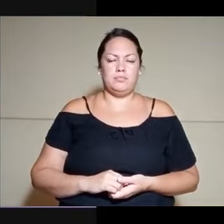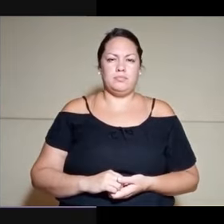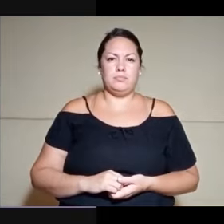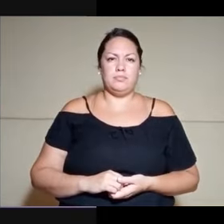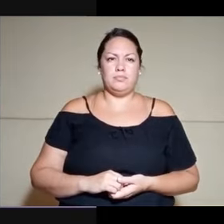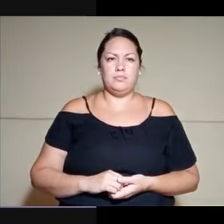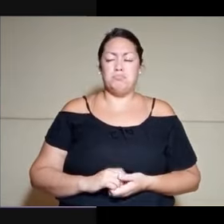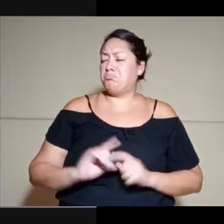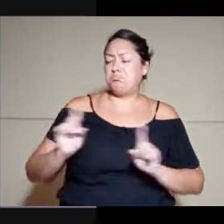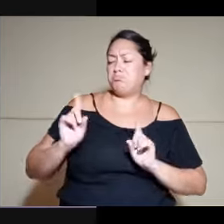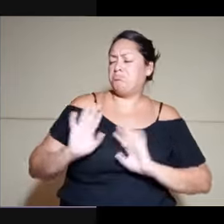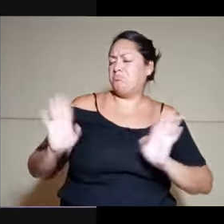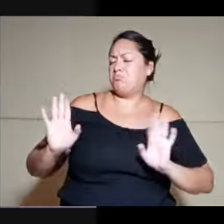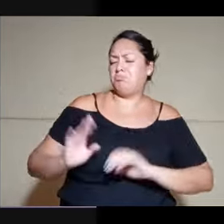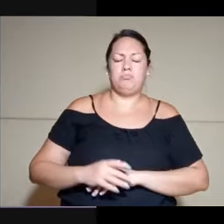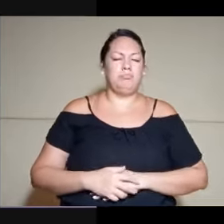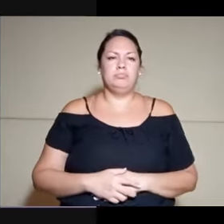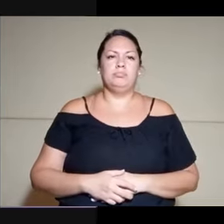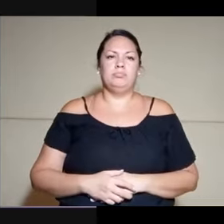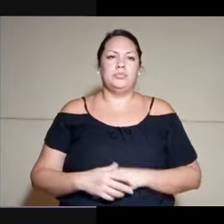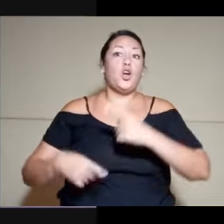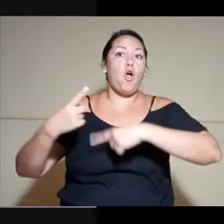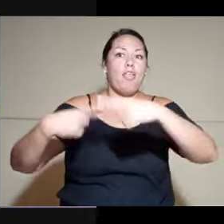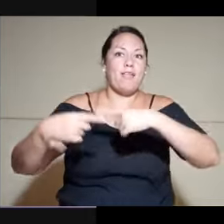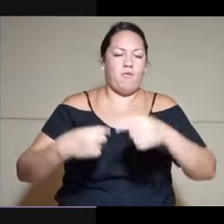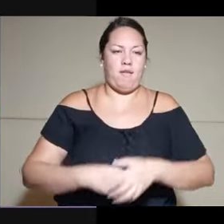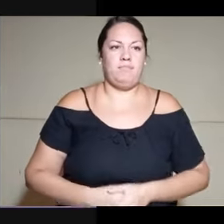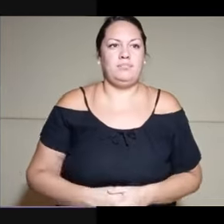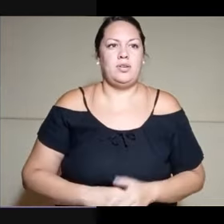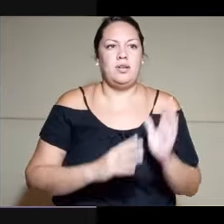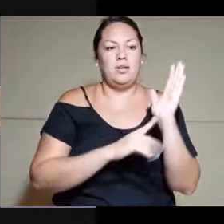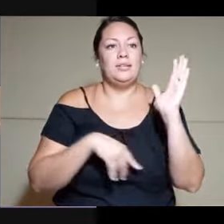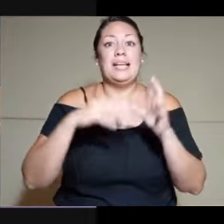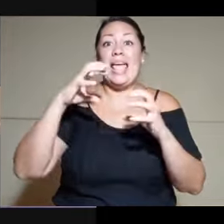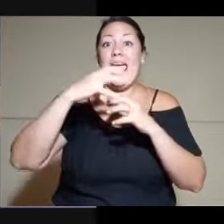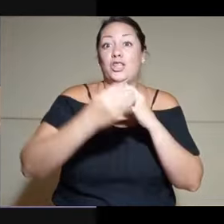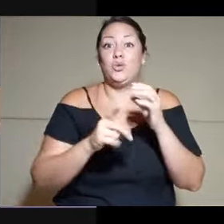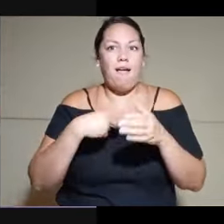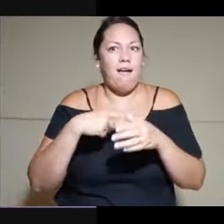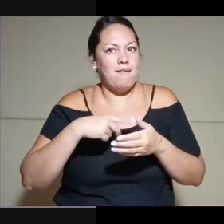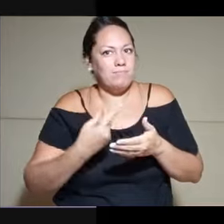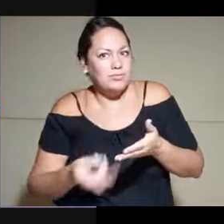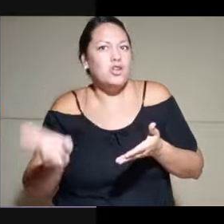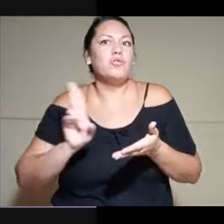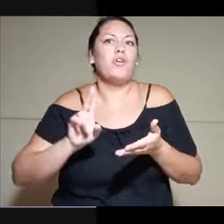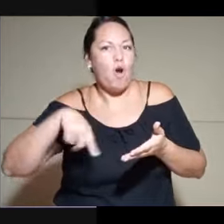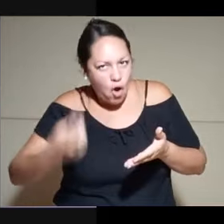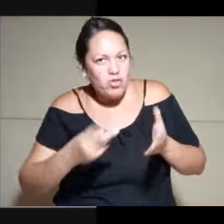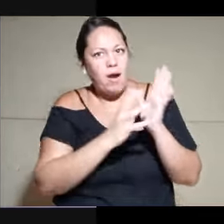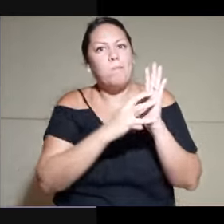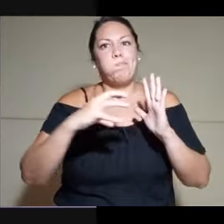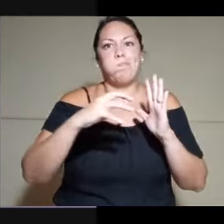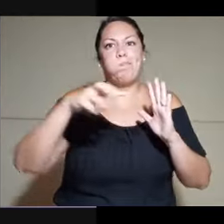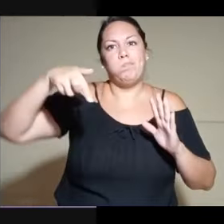Bien, ¿alguna duda con bulbo raquídeo? Bueno, pasamos entonces a la próxima estructura. No, Bueno,